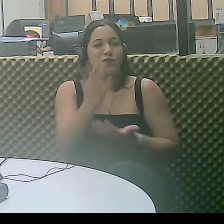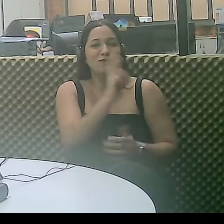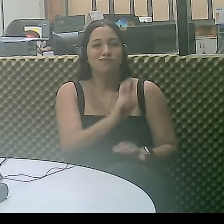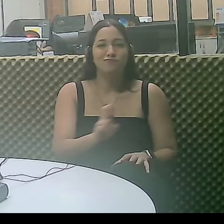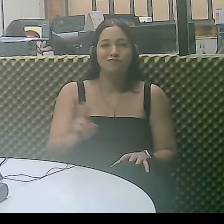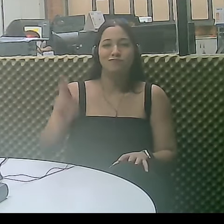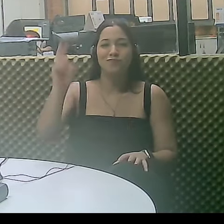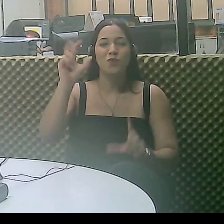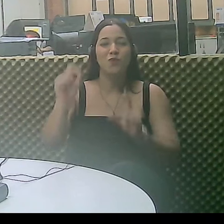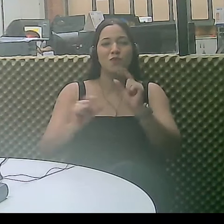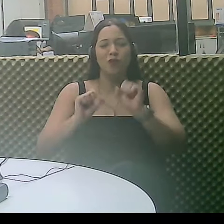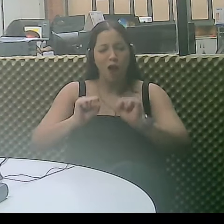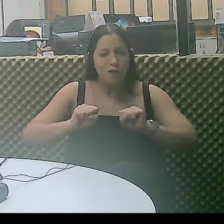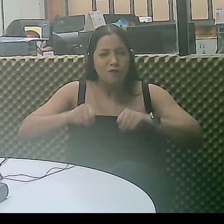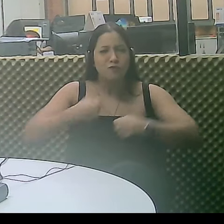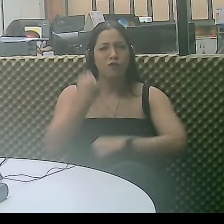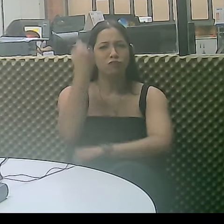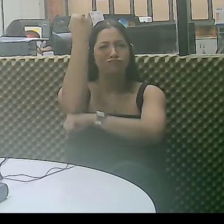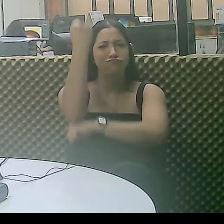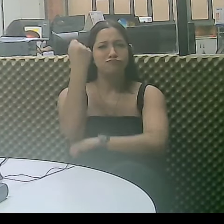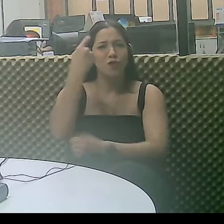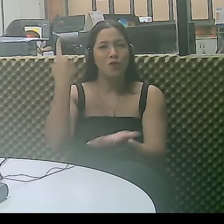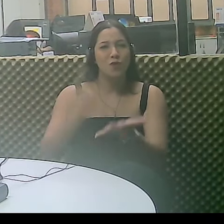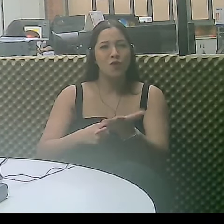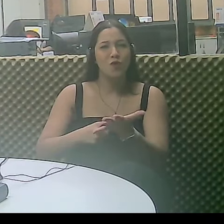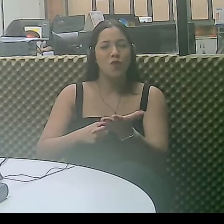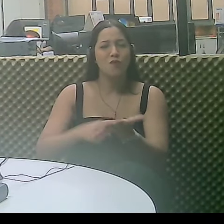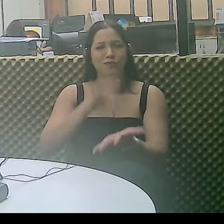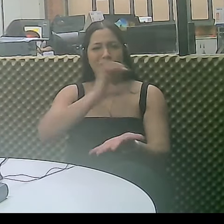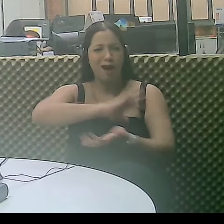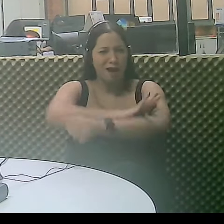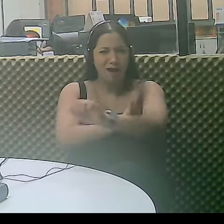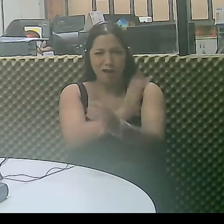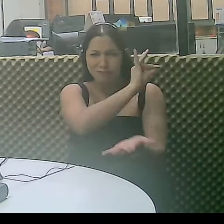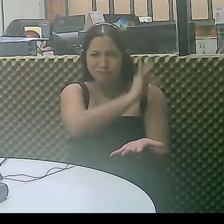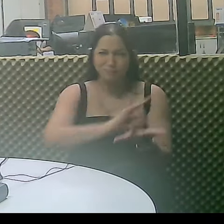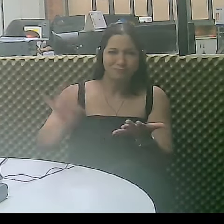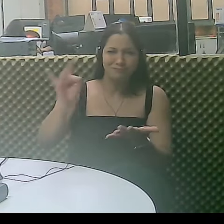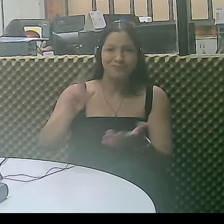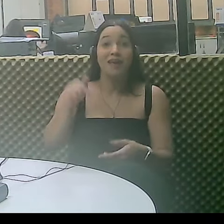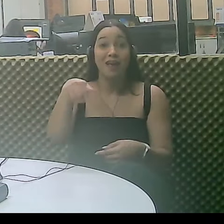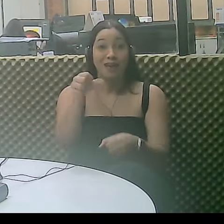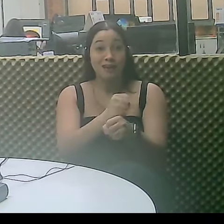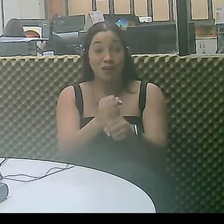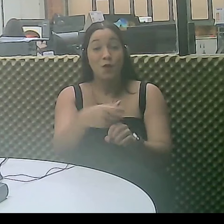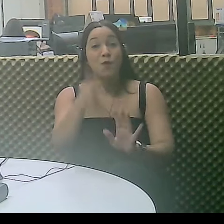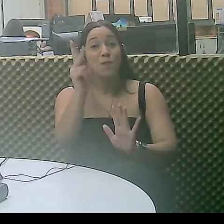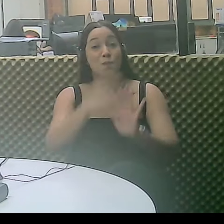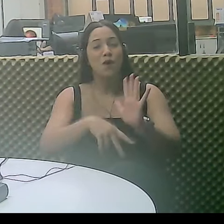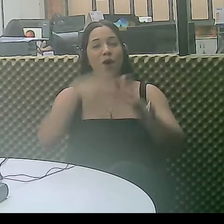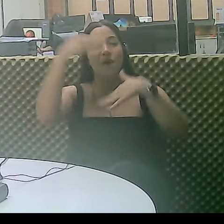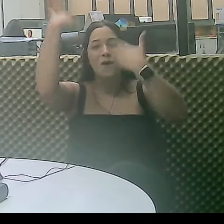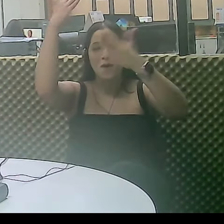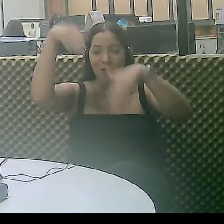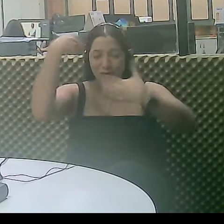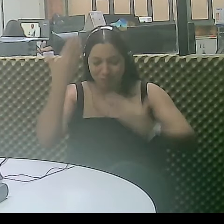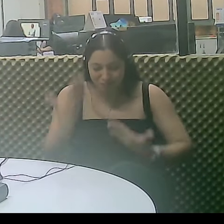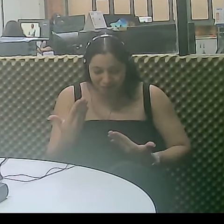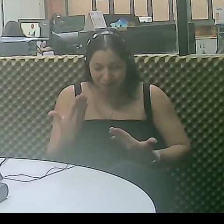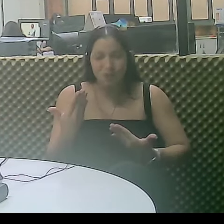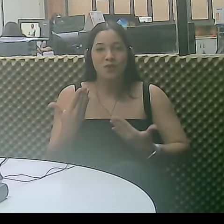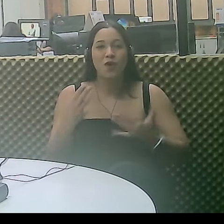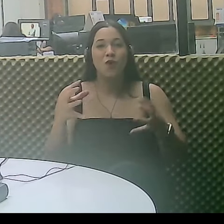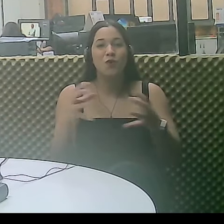representa um instrumento de fortalecimento do compromisso com a luta antirracista. Este ano, o projeto fará as homenagens em conjunto